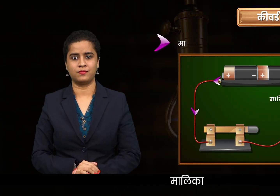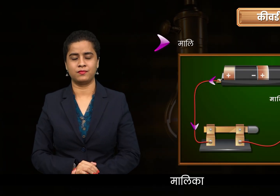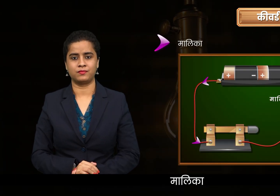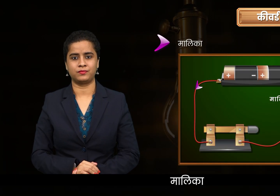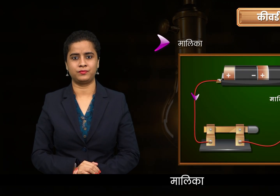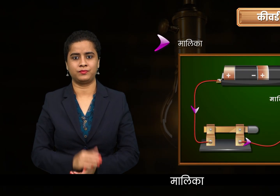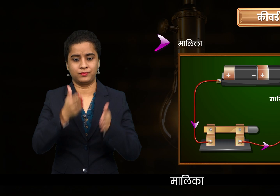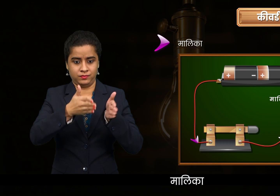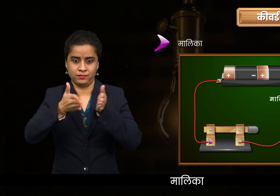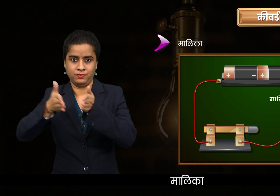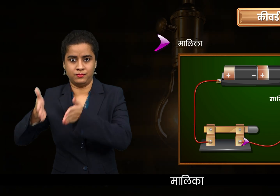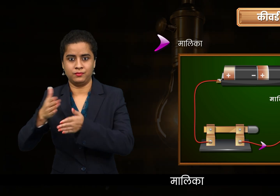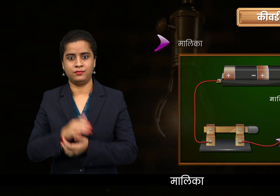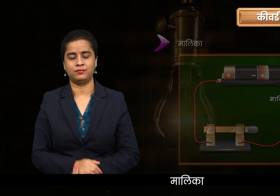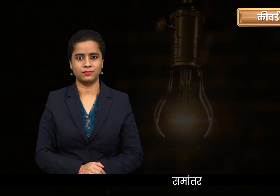मालिका,